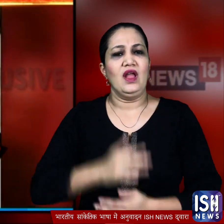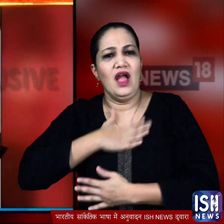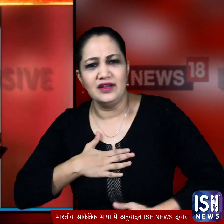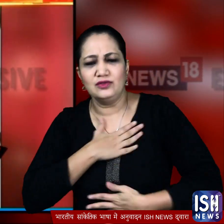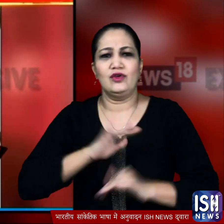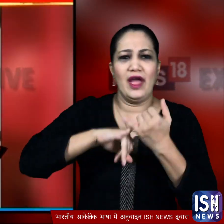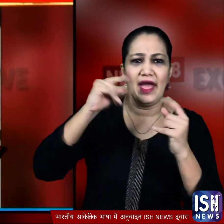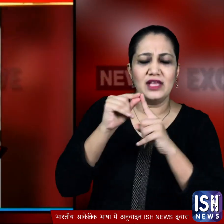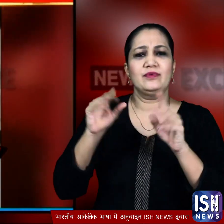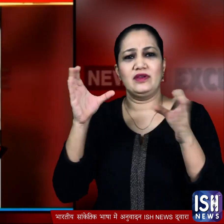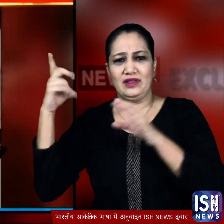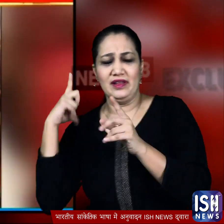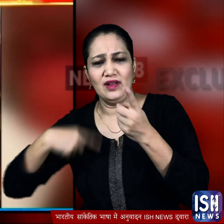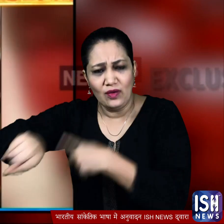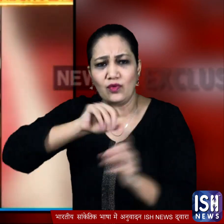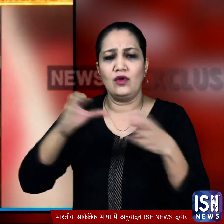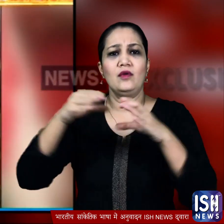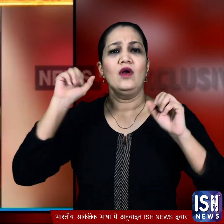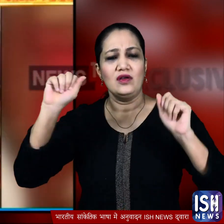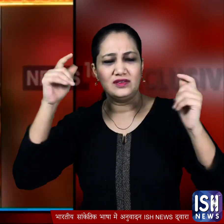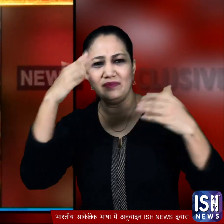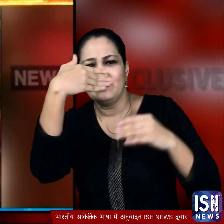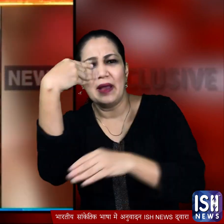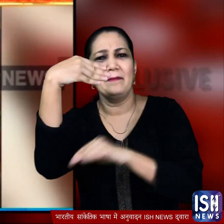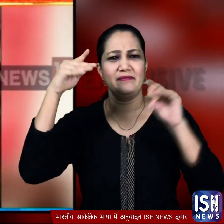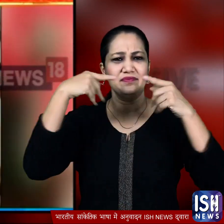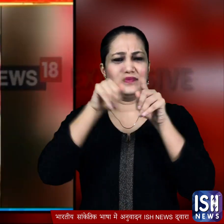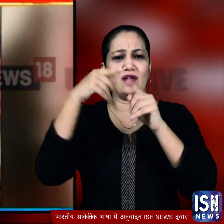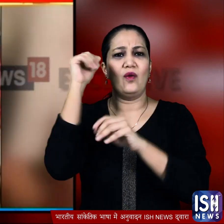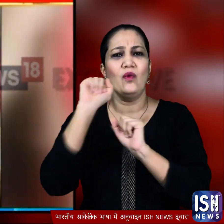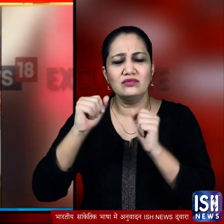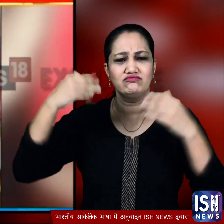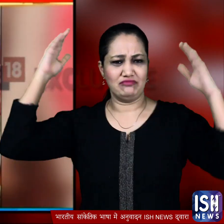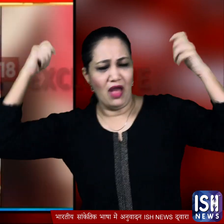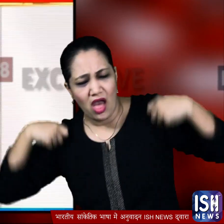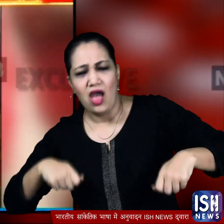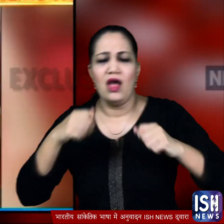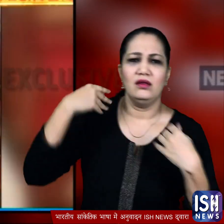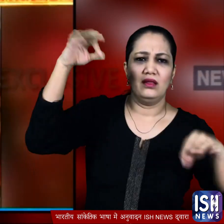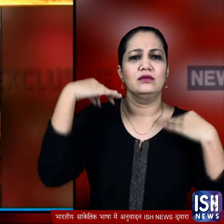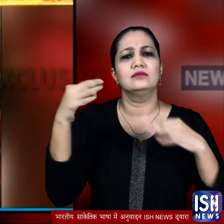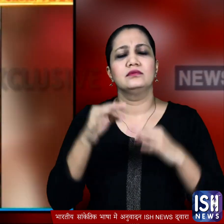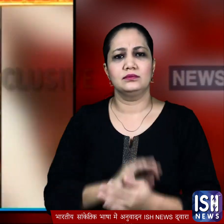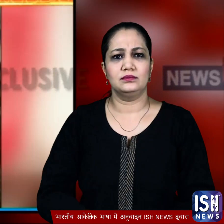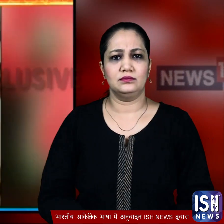जश्न में डूबे समाजवादी पार्टी के नेता पार्टी के झंडे की तरह दिख रहे कपड़े को लपेटकर डांस करने लगे।